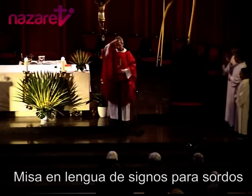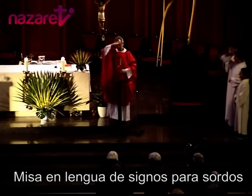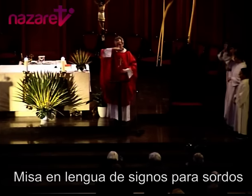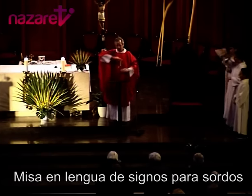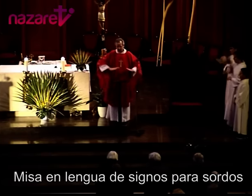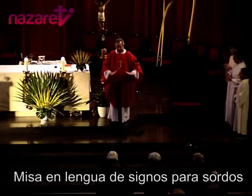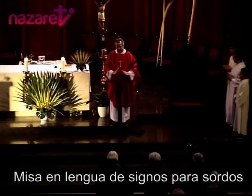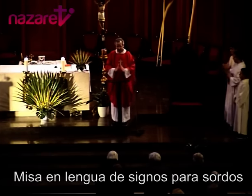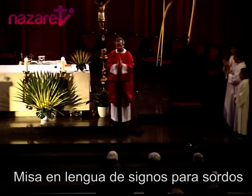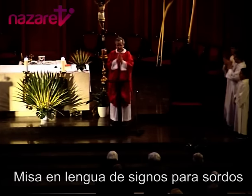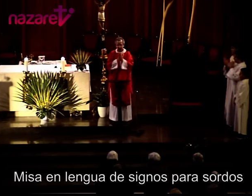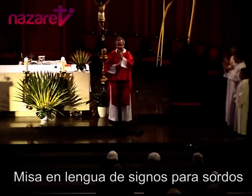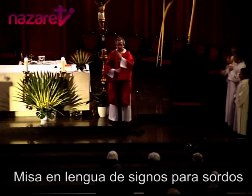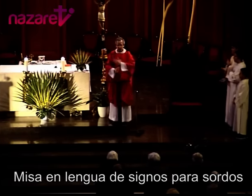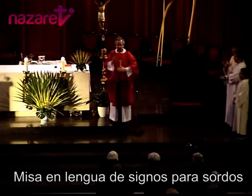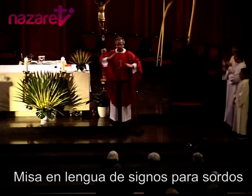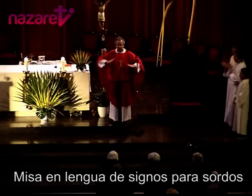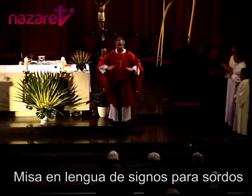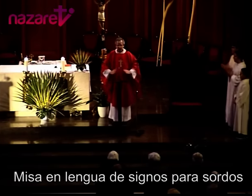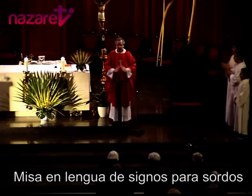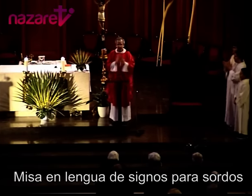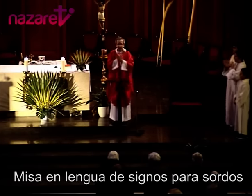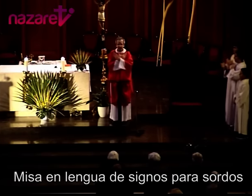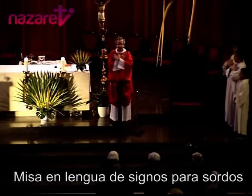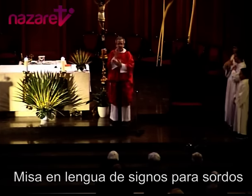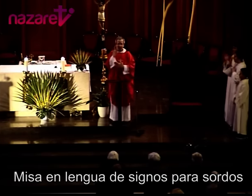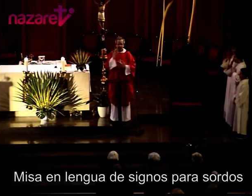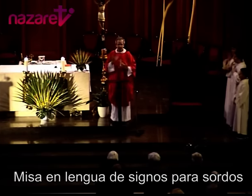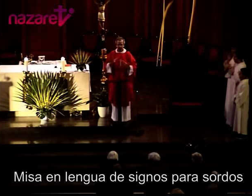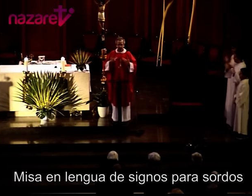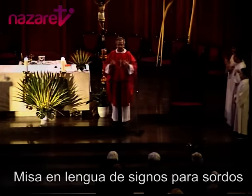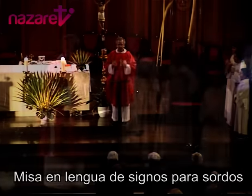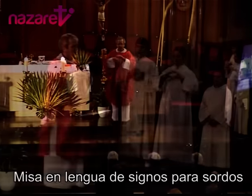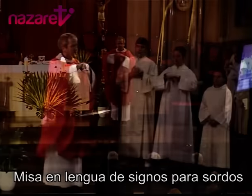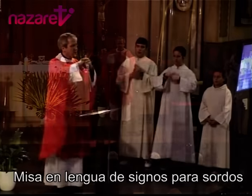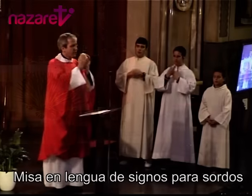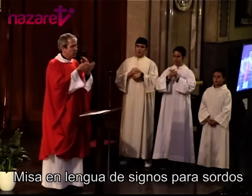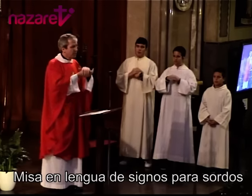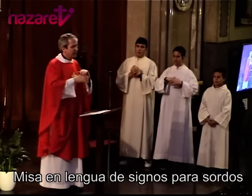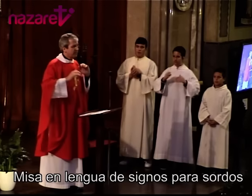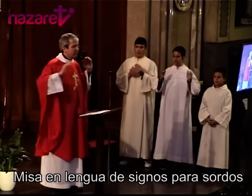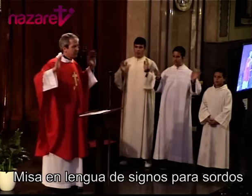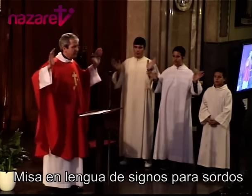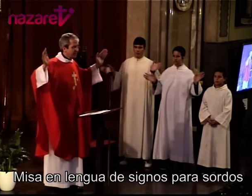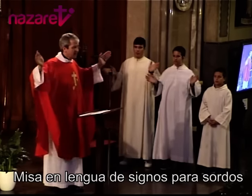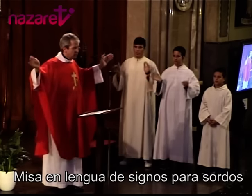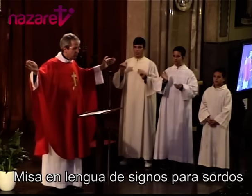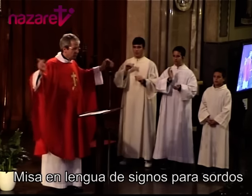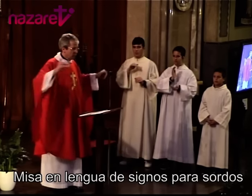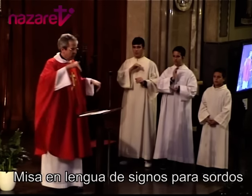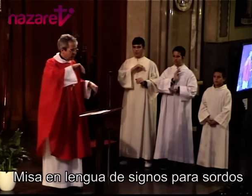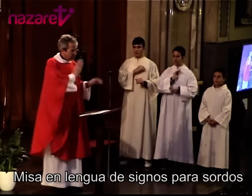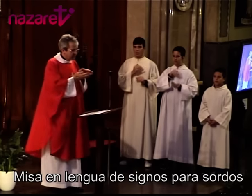fue concebido por obra y gracia del Espíritu Santo, nació de Santa María Virgen, padeció bajo el poder de Poncio